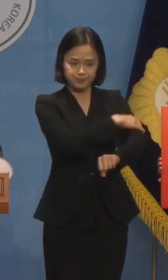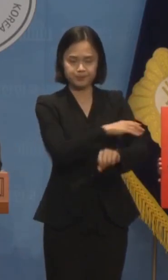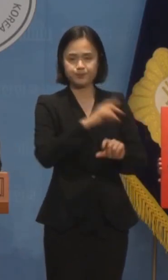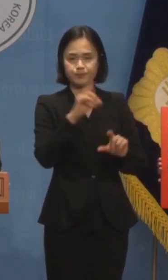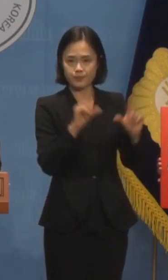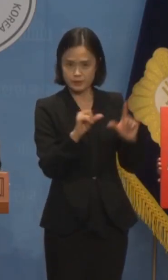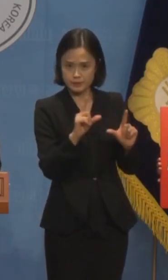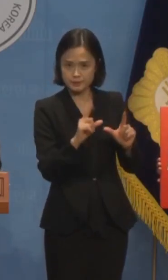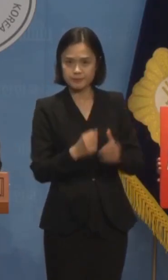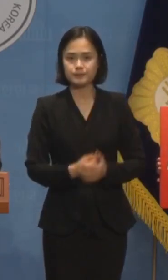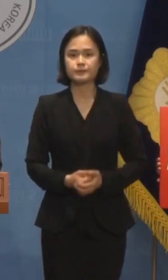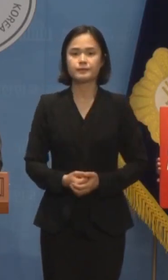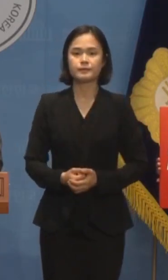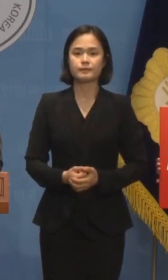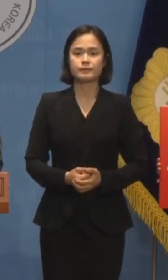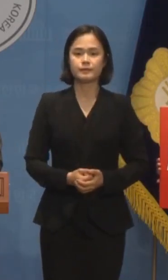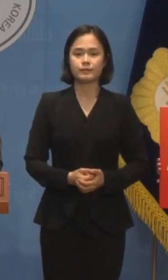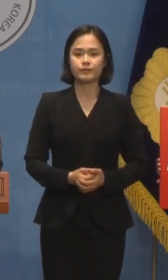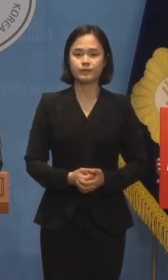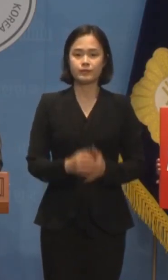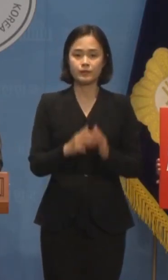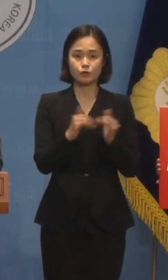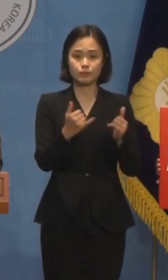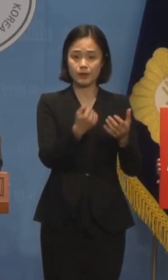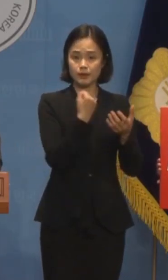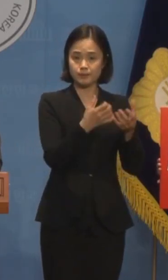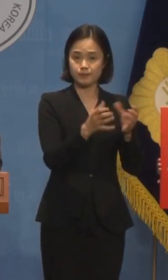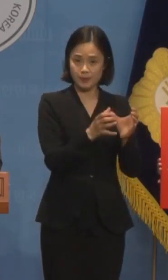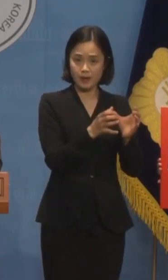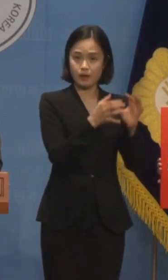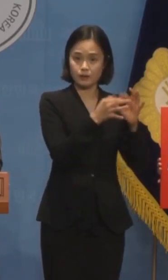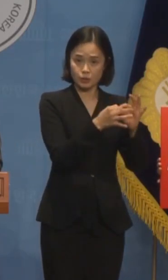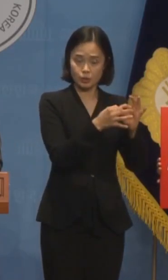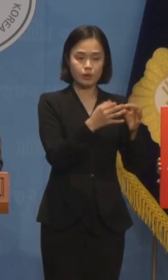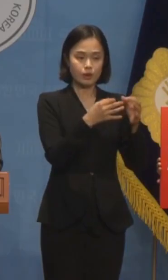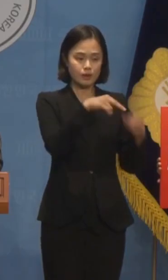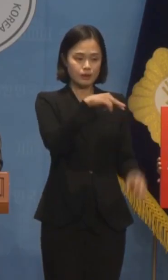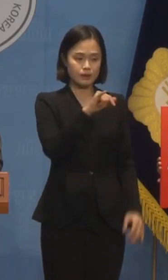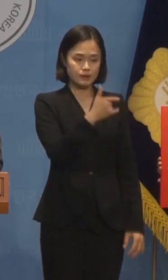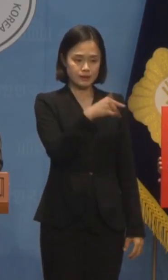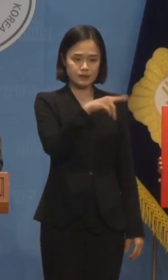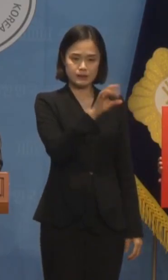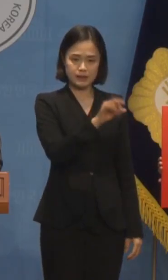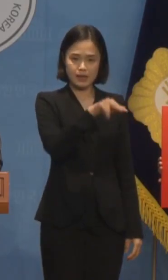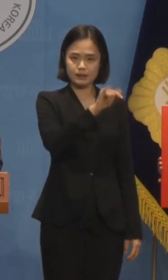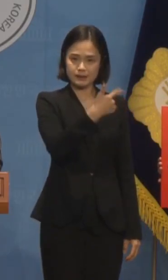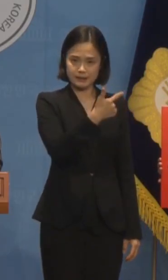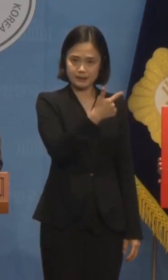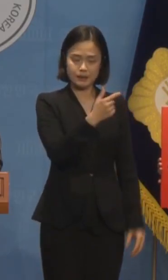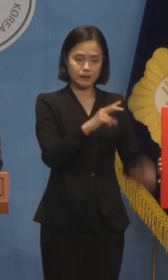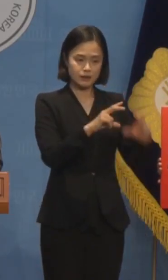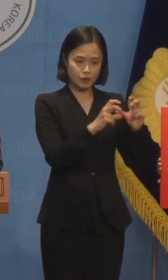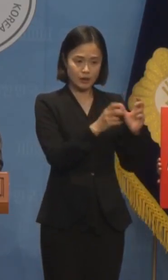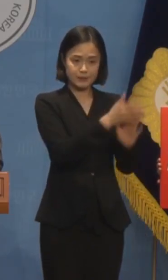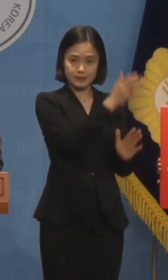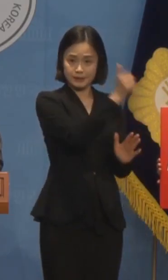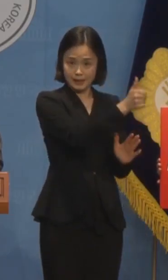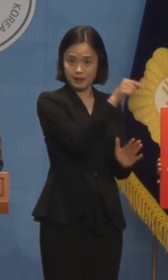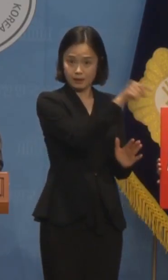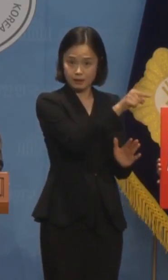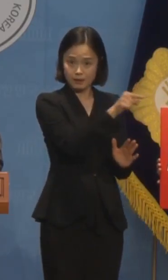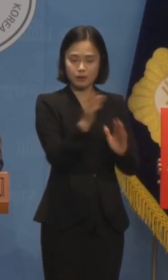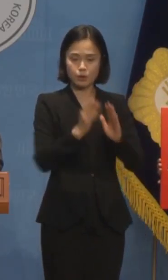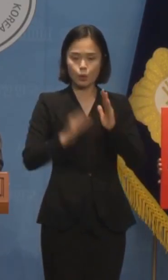행위입니다. 국민의힘 소속 신상진 성남시장은 어떠한 공식 입장도 밝히지 않고 있는